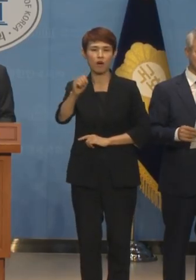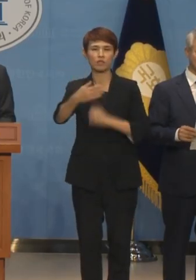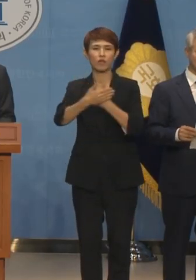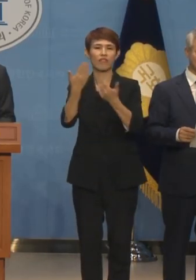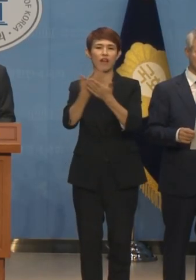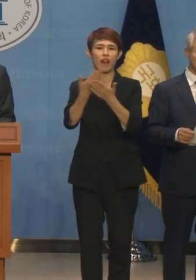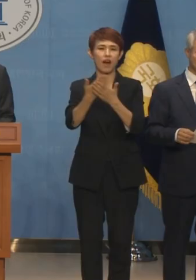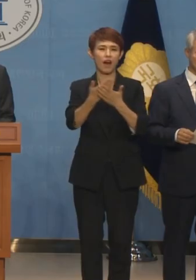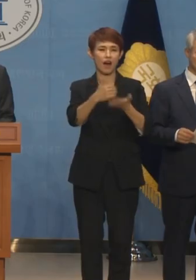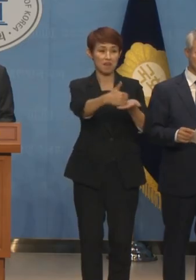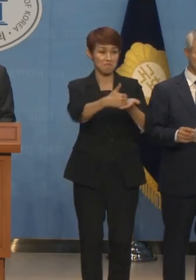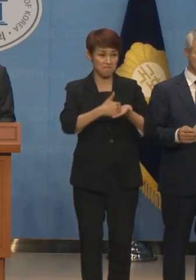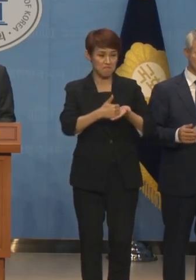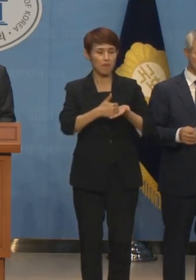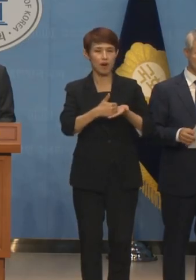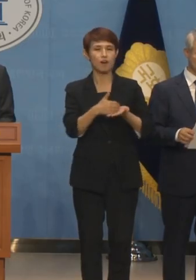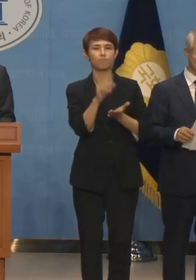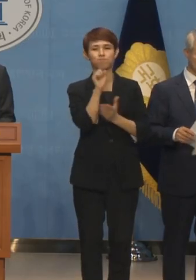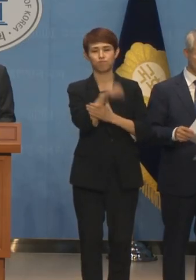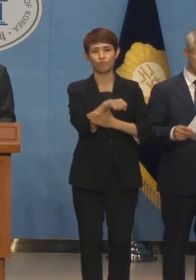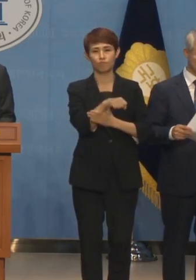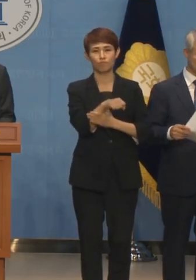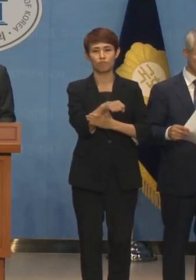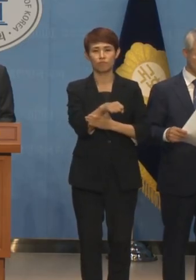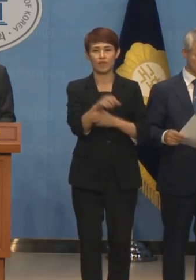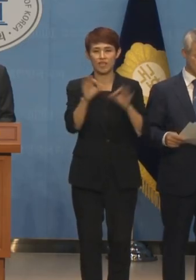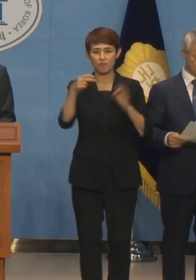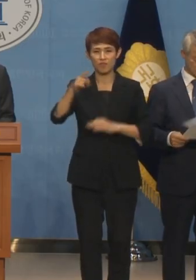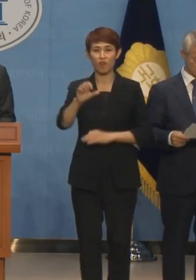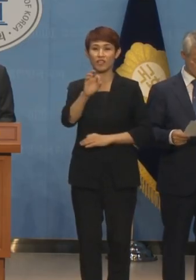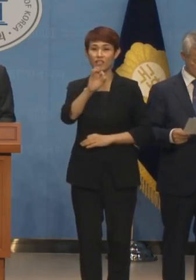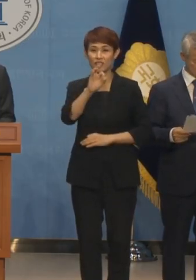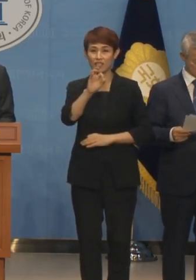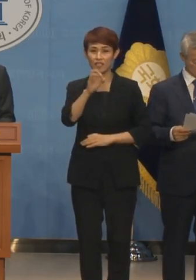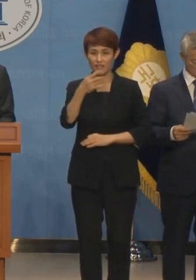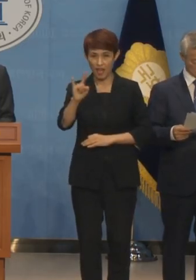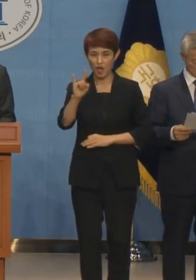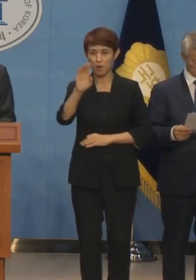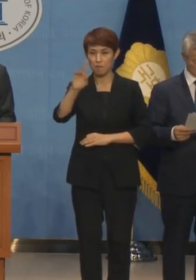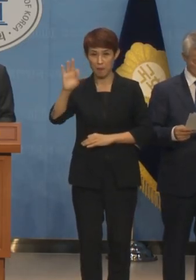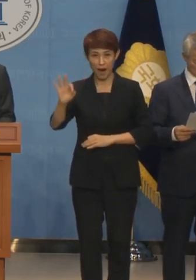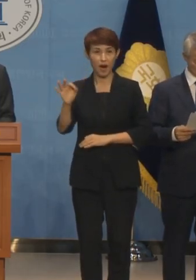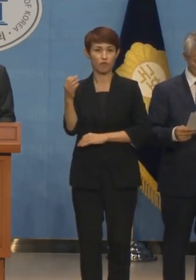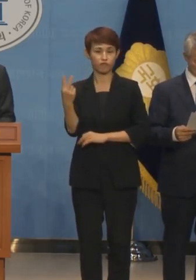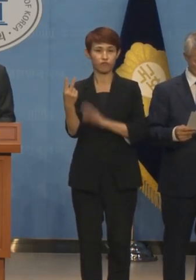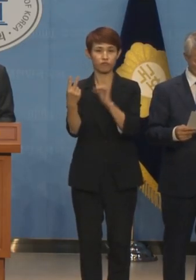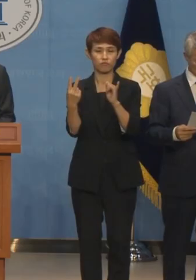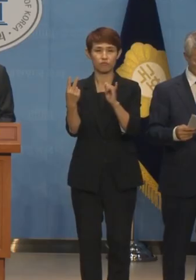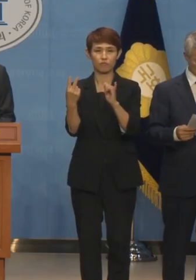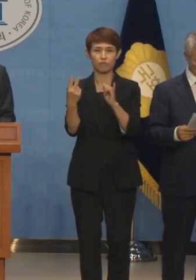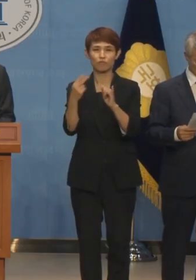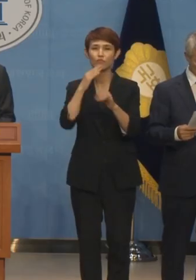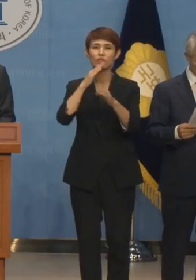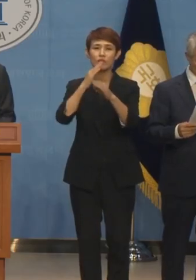제안을 받고 수락하여 피고인 김성태, 방용철 등은 북한